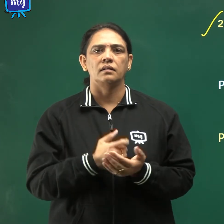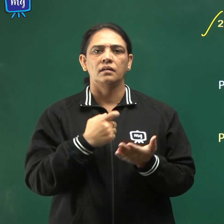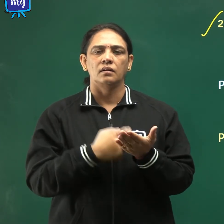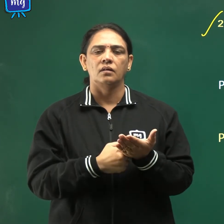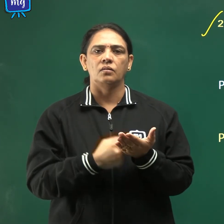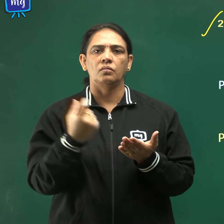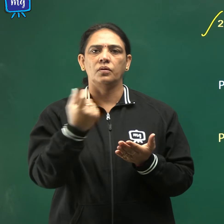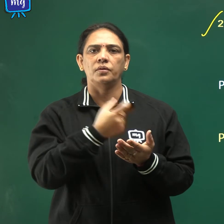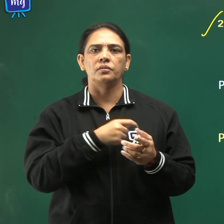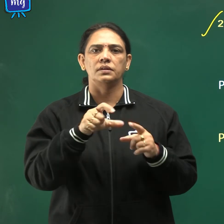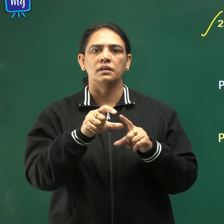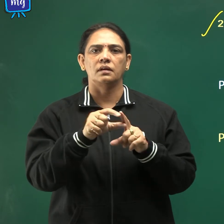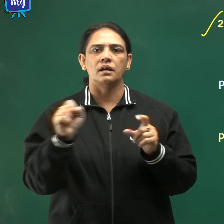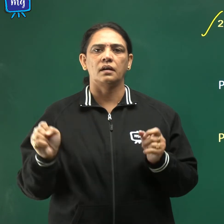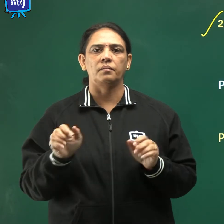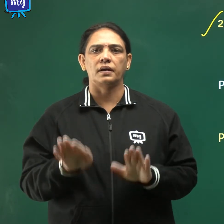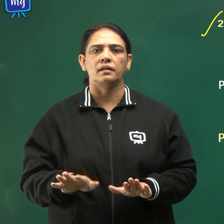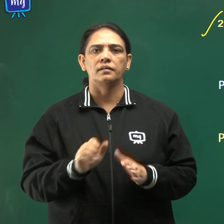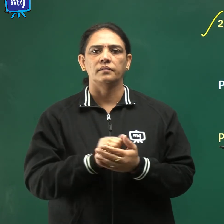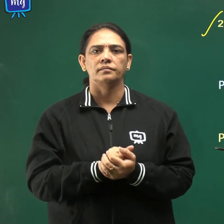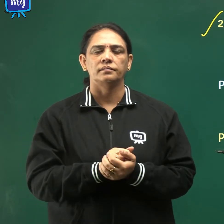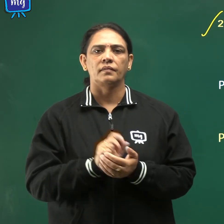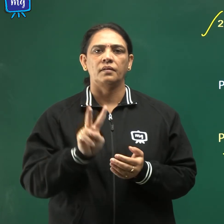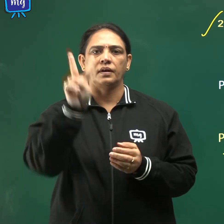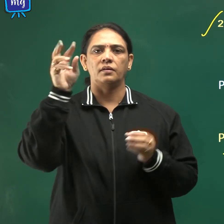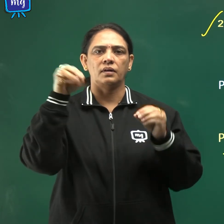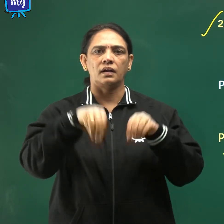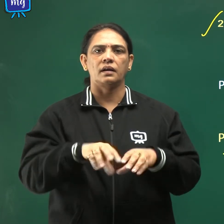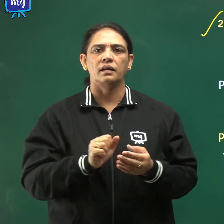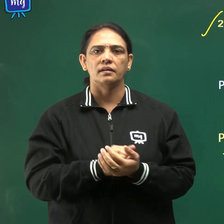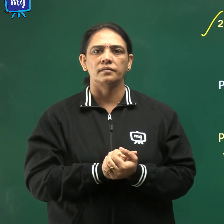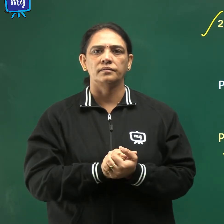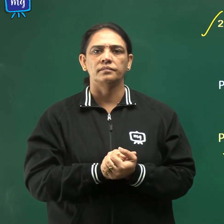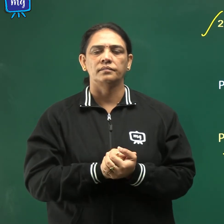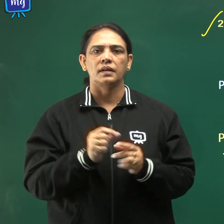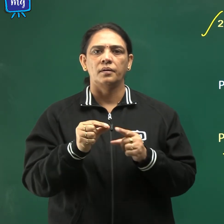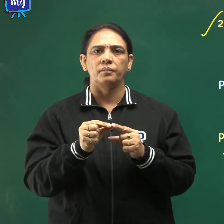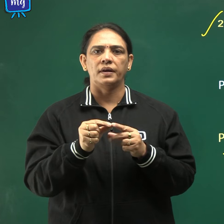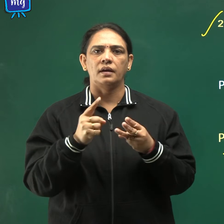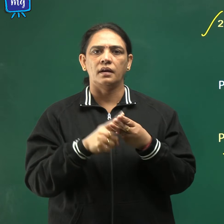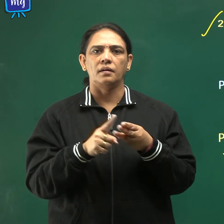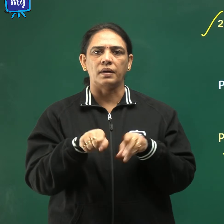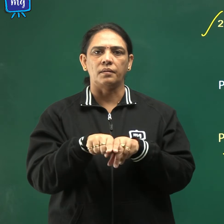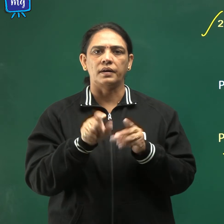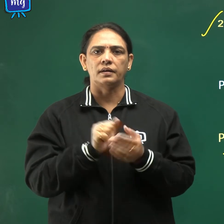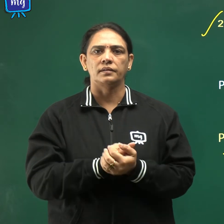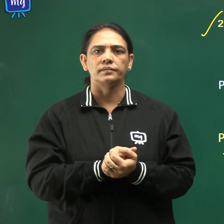सूत्र यूज करने पर की मांग रखेंगे ए पी बराबर